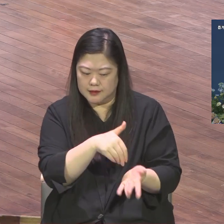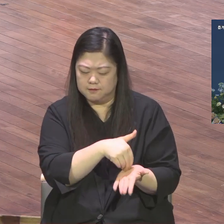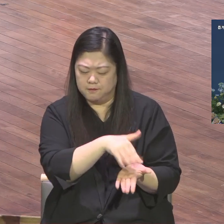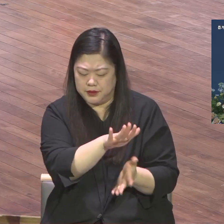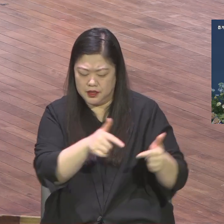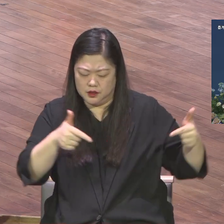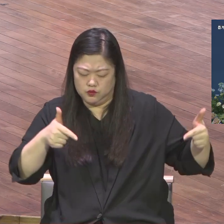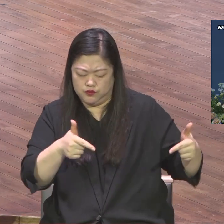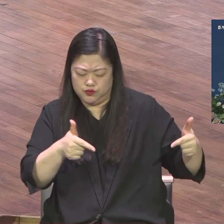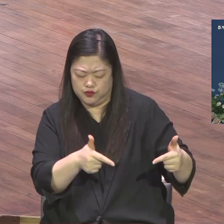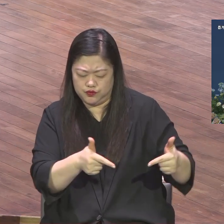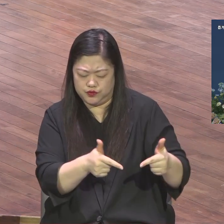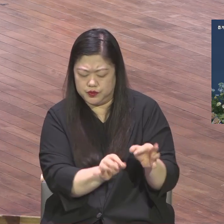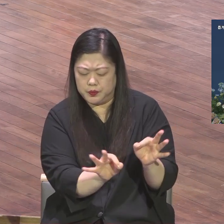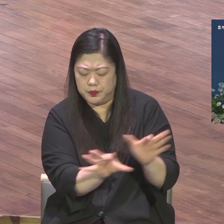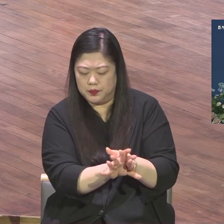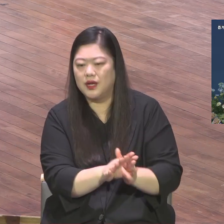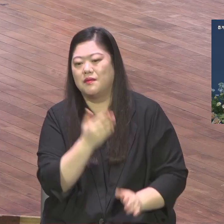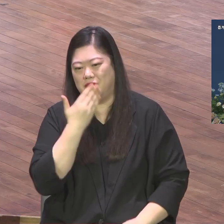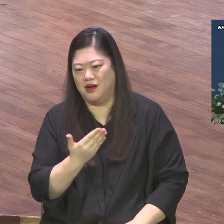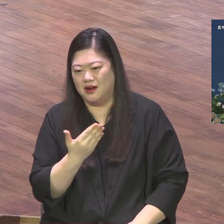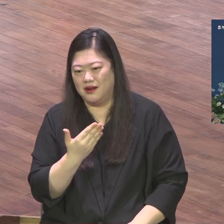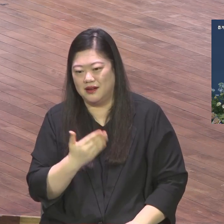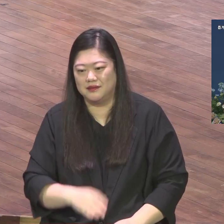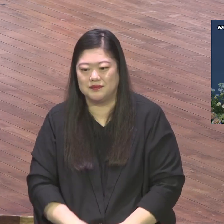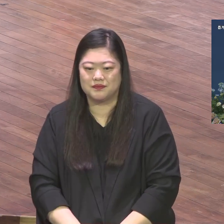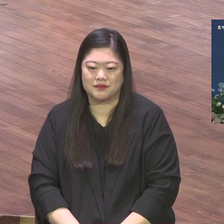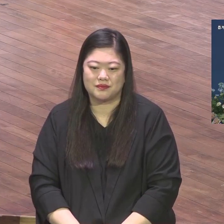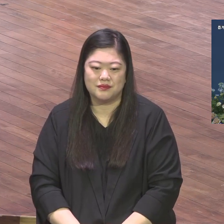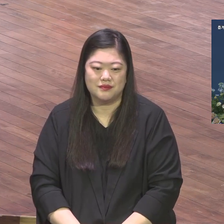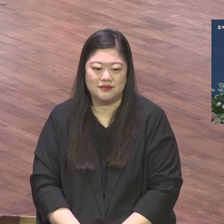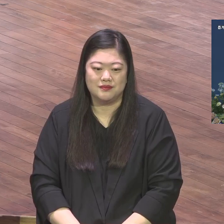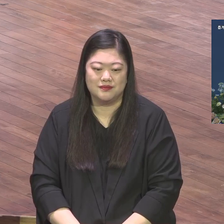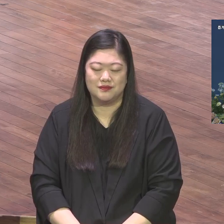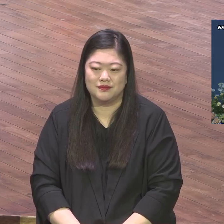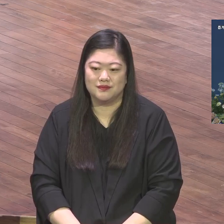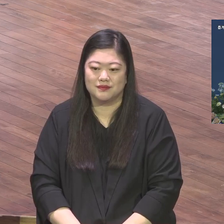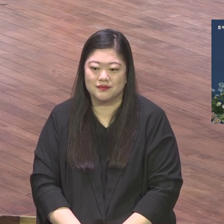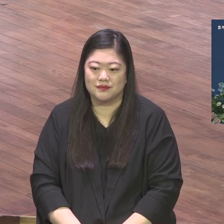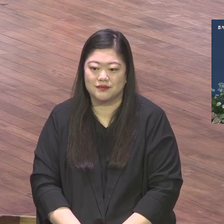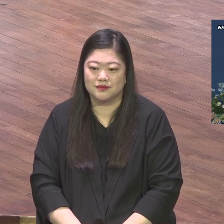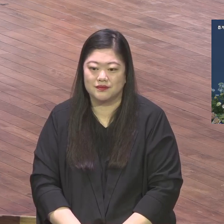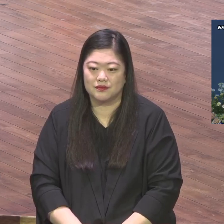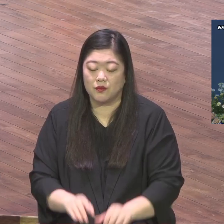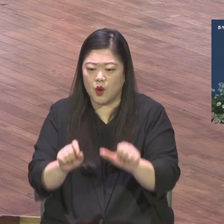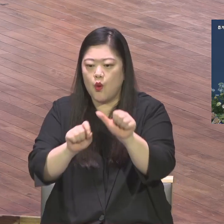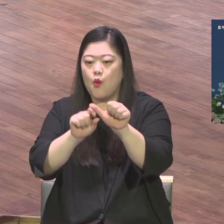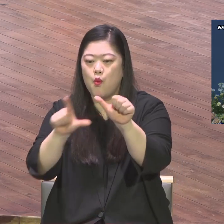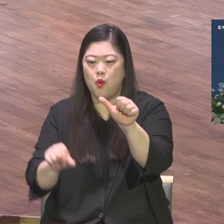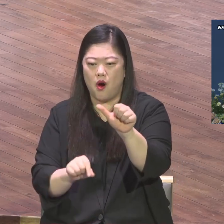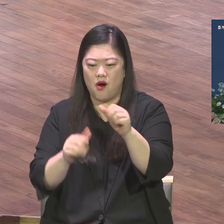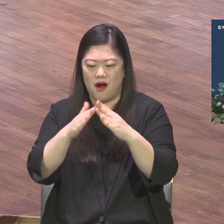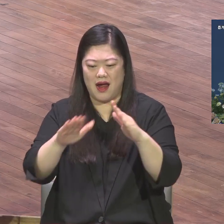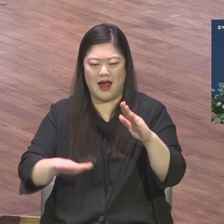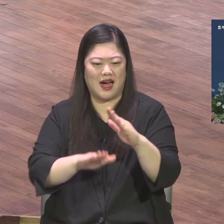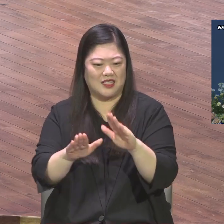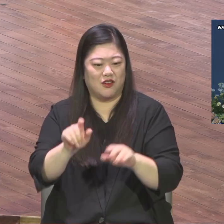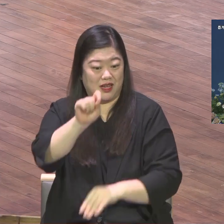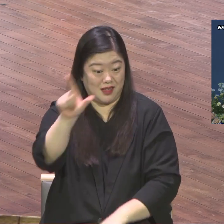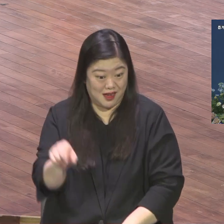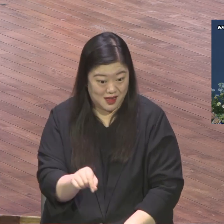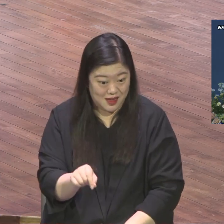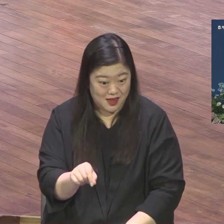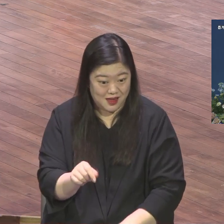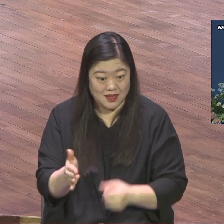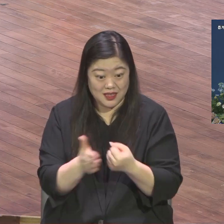그래서 생명 살리는 원리세 축복을 체험하게 되는데, 영계 전 성도는 가정의 달을 맞이해서 하나님의